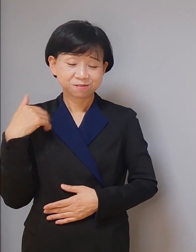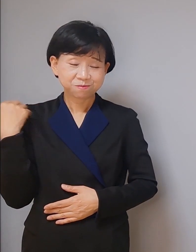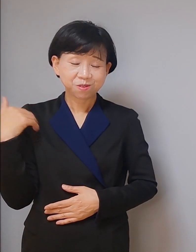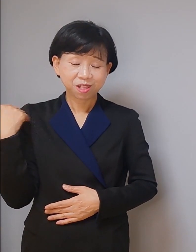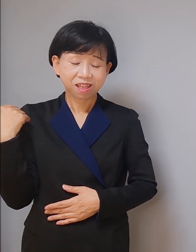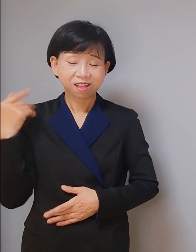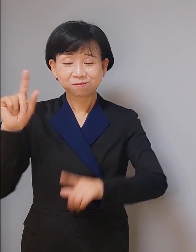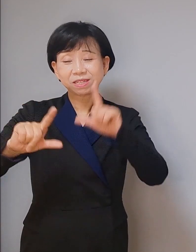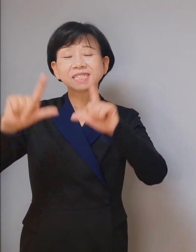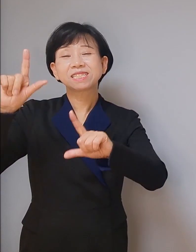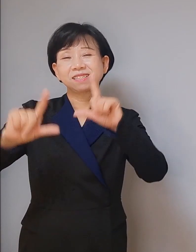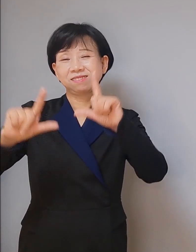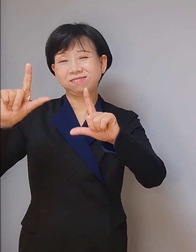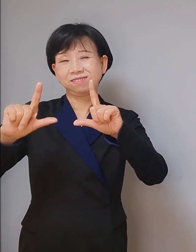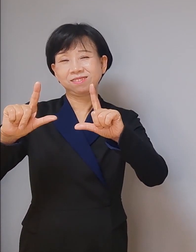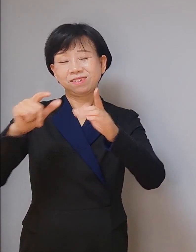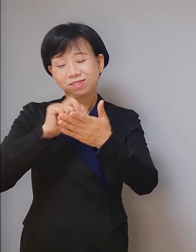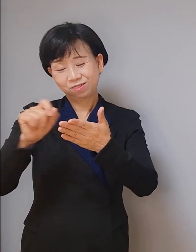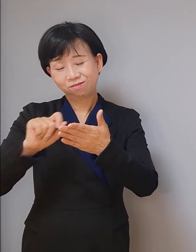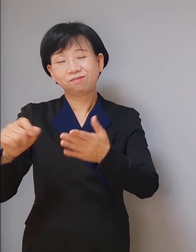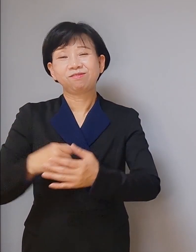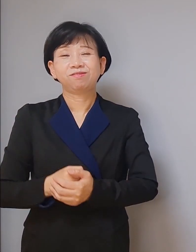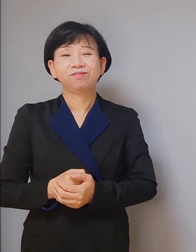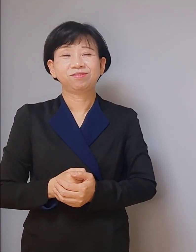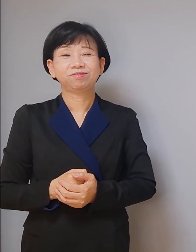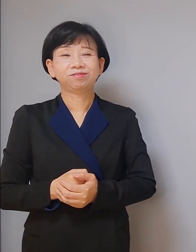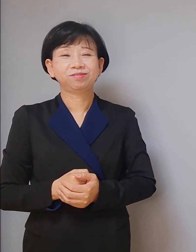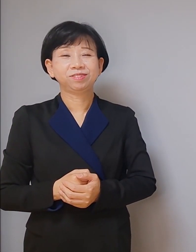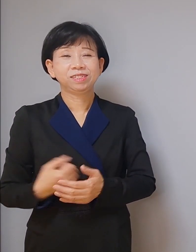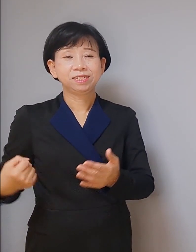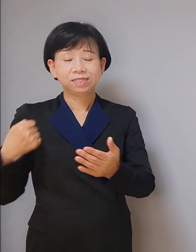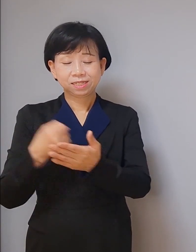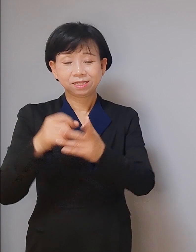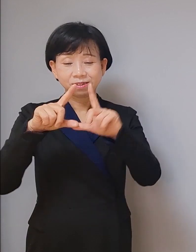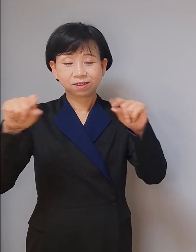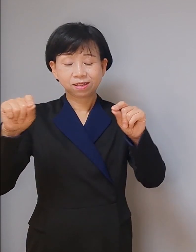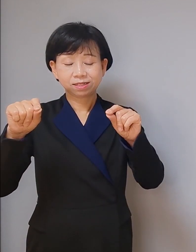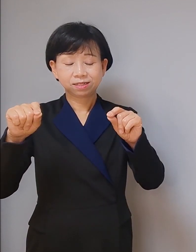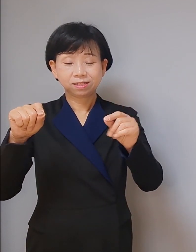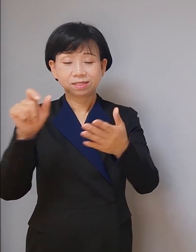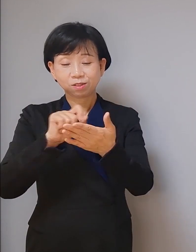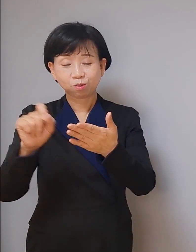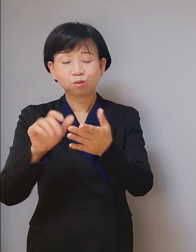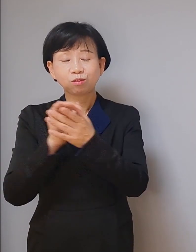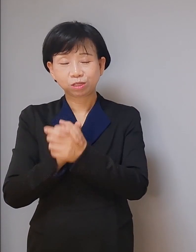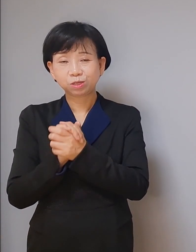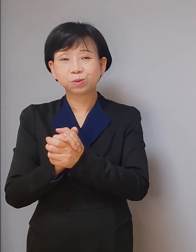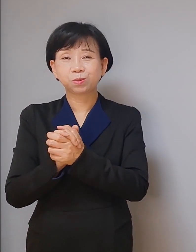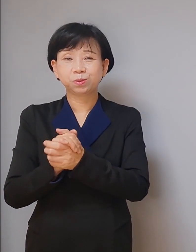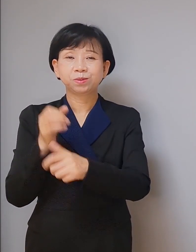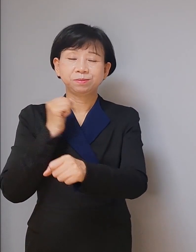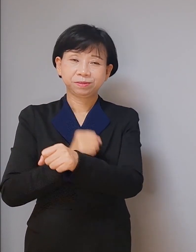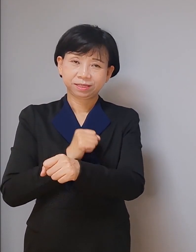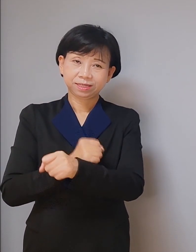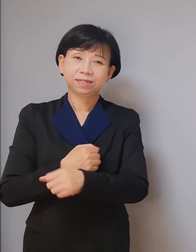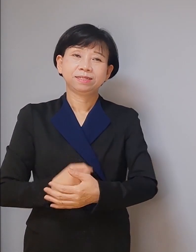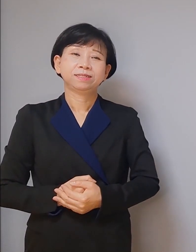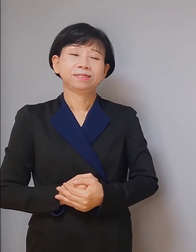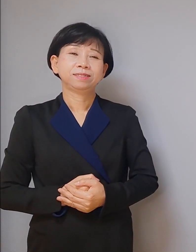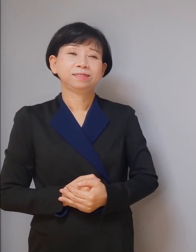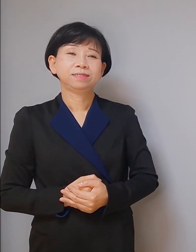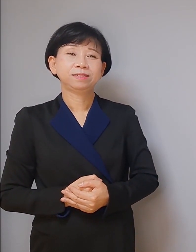모르면 인상착의를 적으셔도 됩니다. 작전 카드에 적으시고 기도합시다.